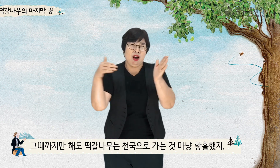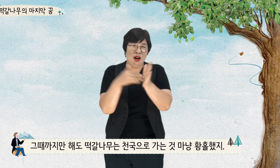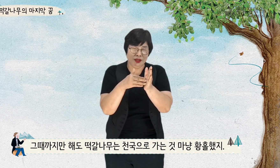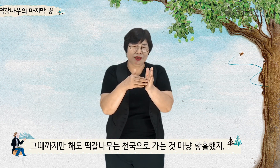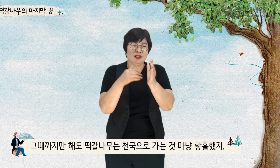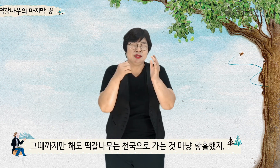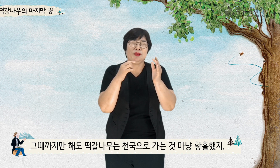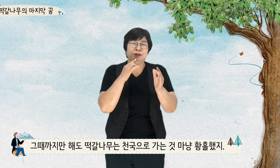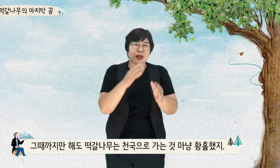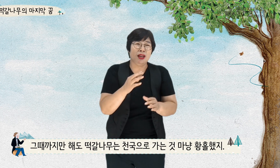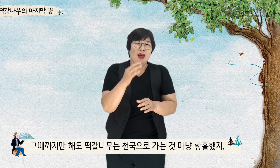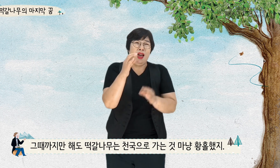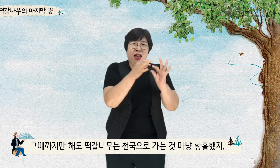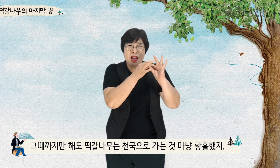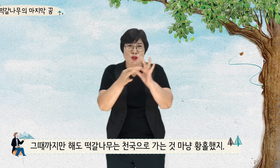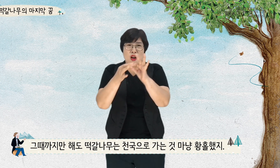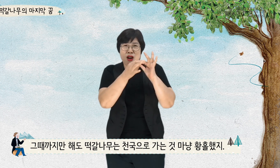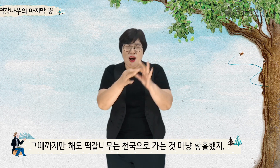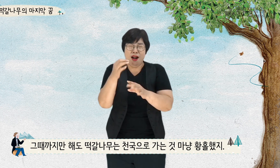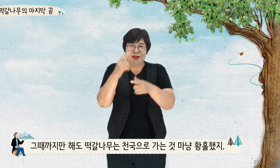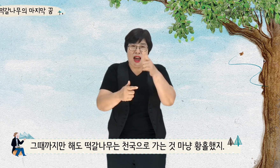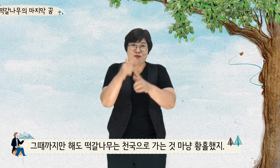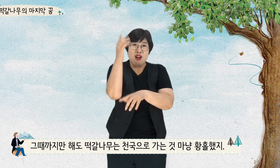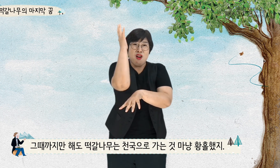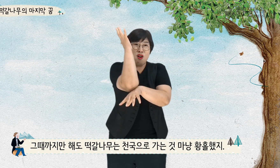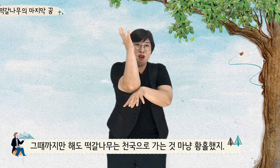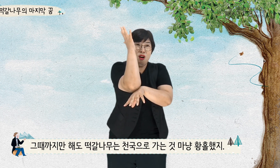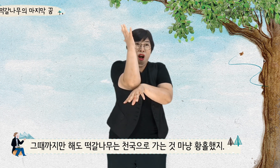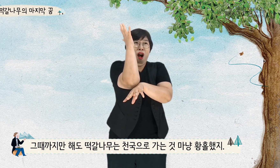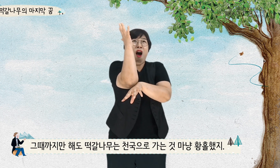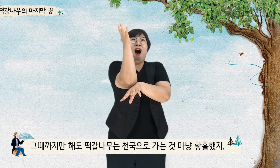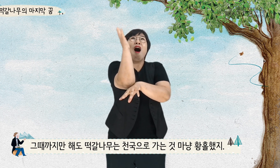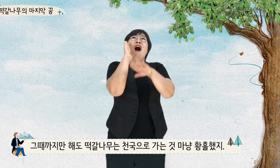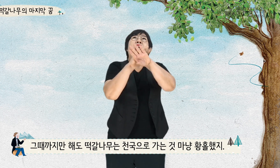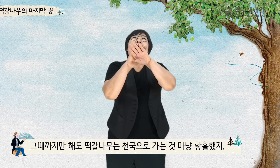그때까지만 해도 떡갈나무는 천국으로 가는 것 마냥 황홀했지.